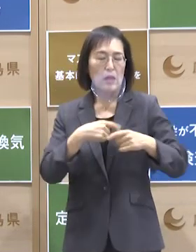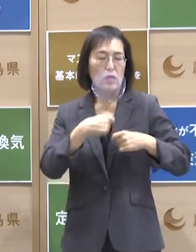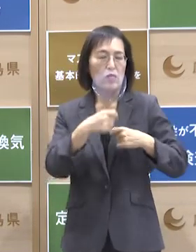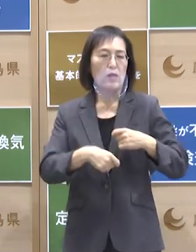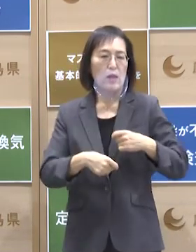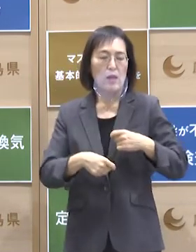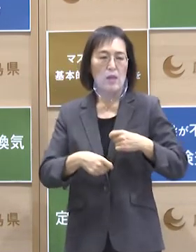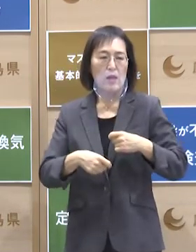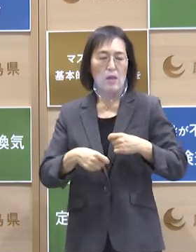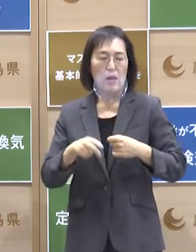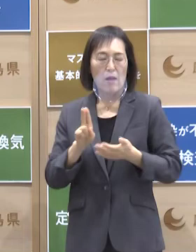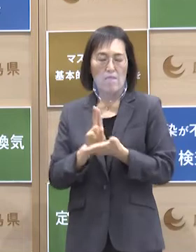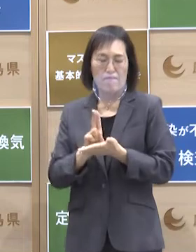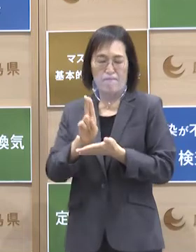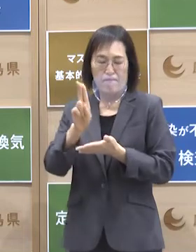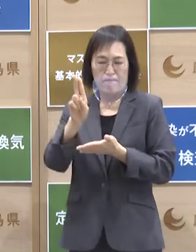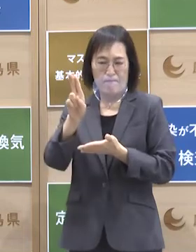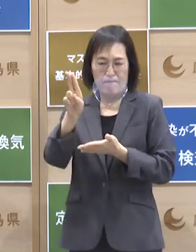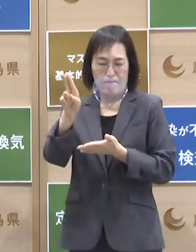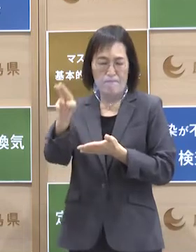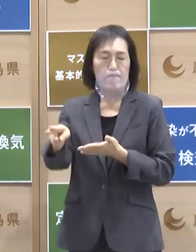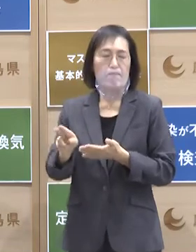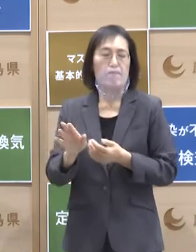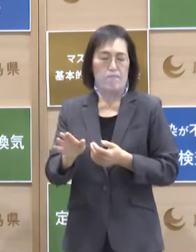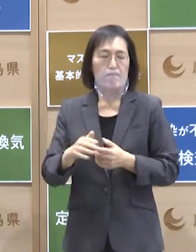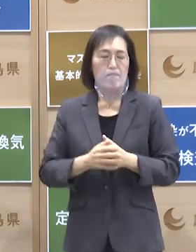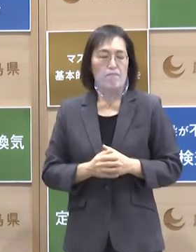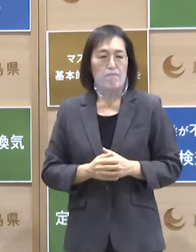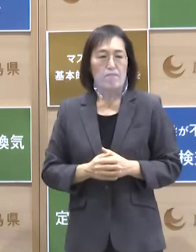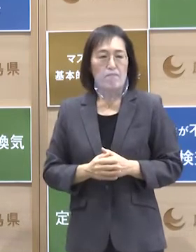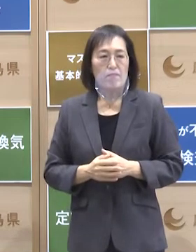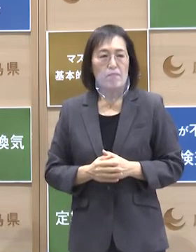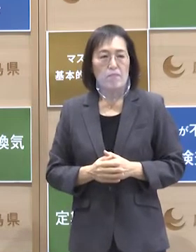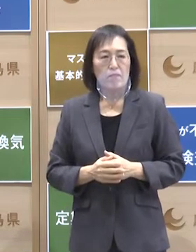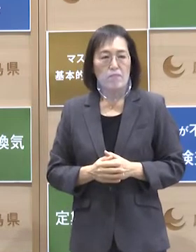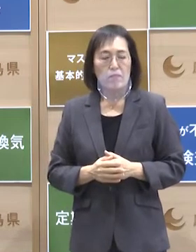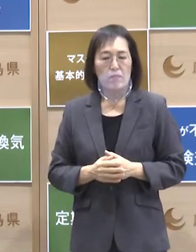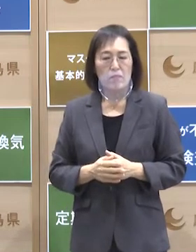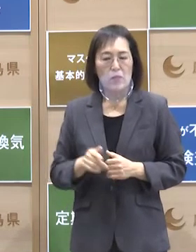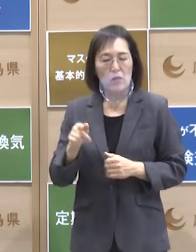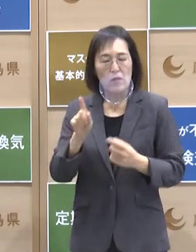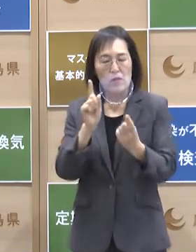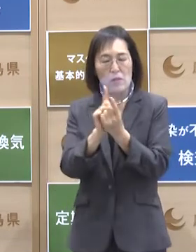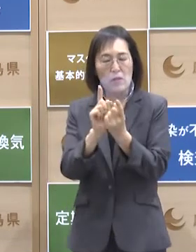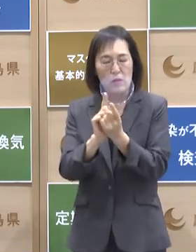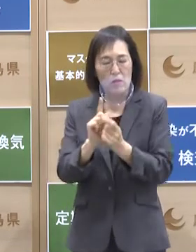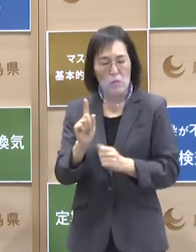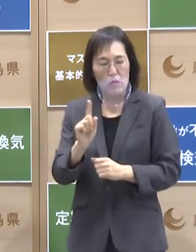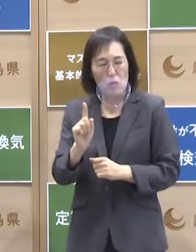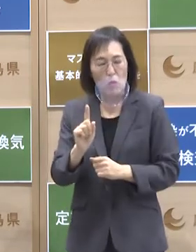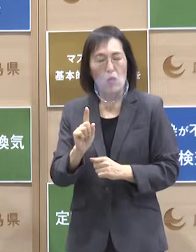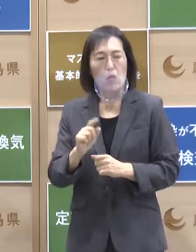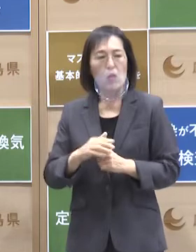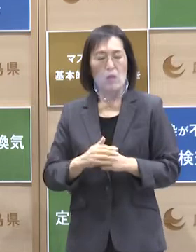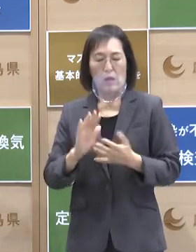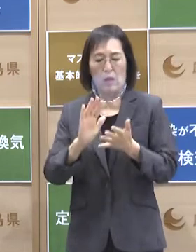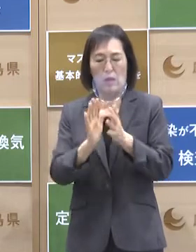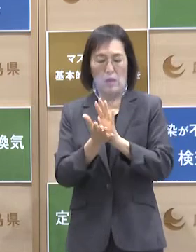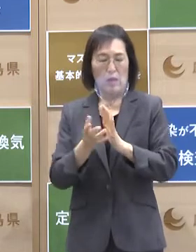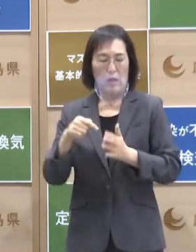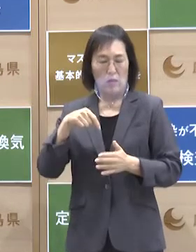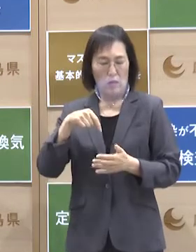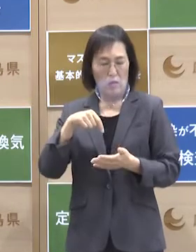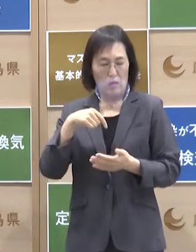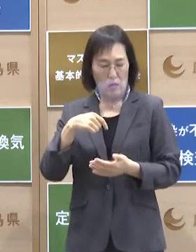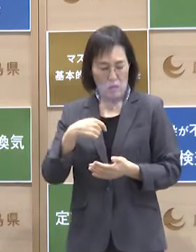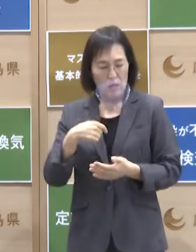ミサイルを発射したというのがありました。まずこの受け止めとですね、県としてどの